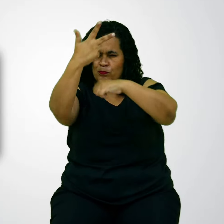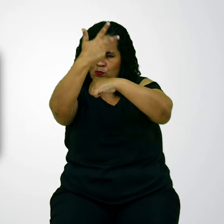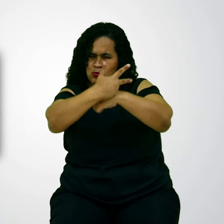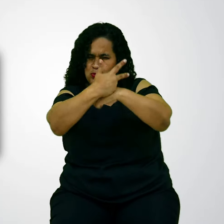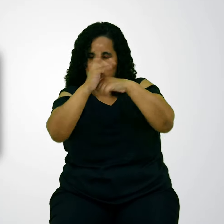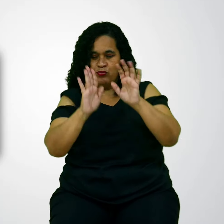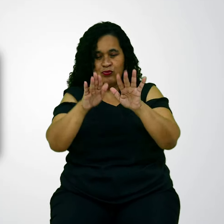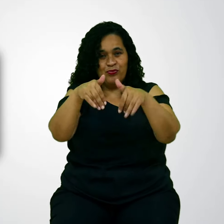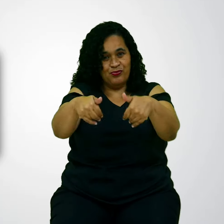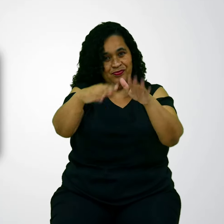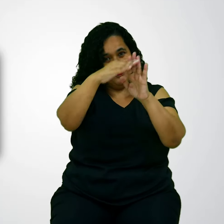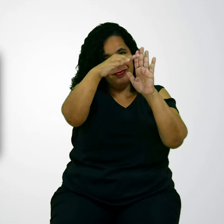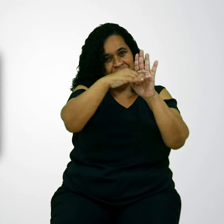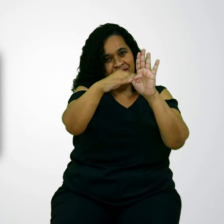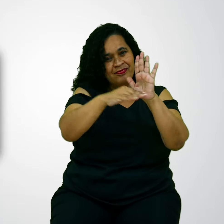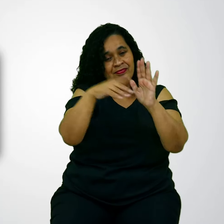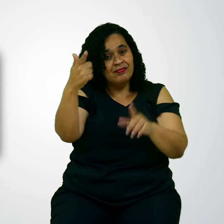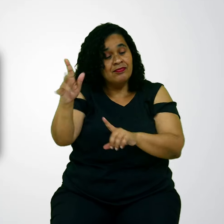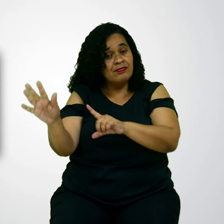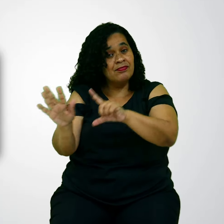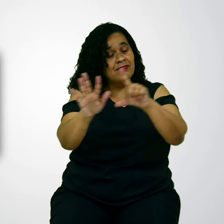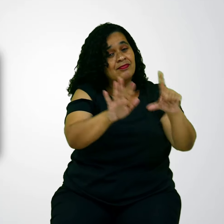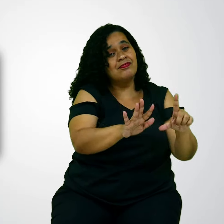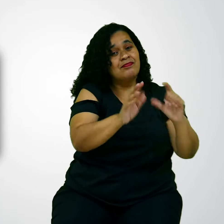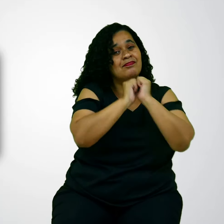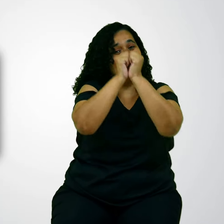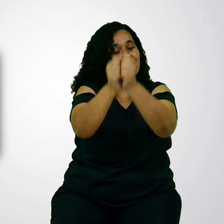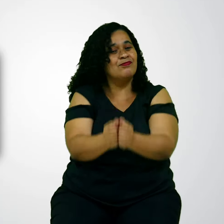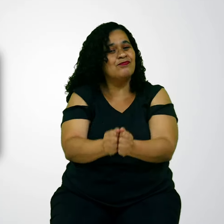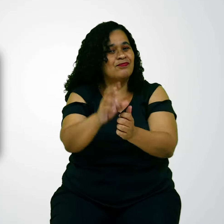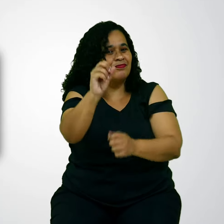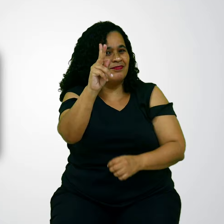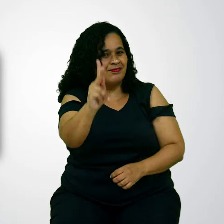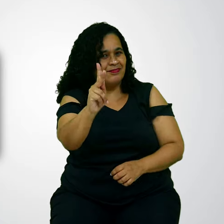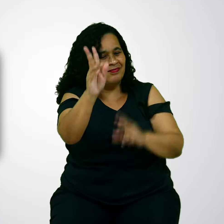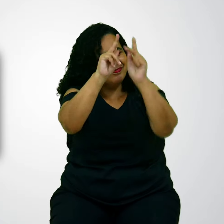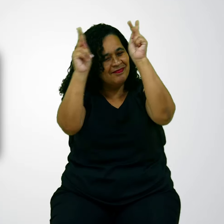na semana que vem a gente está junto de novo. Fiquem na paz.